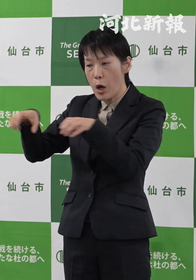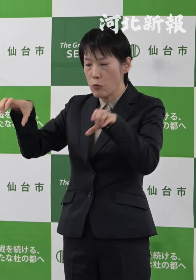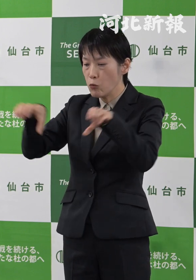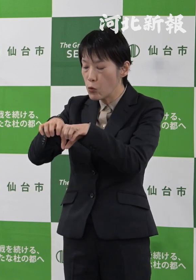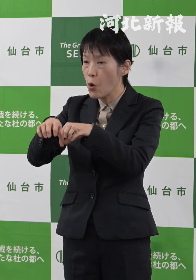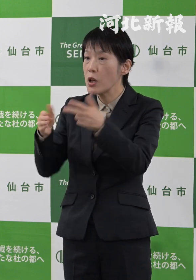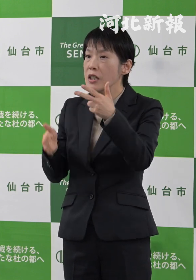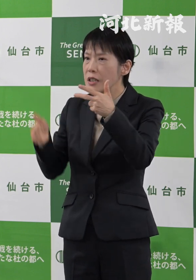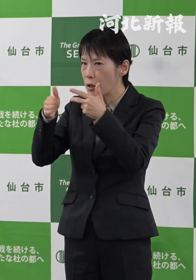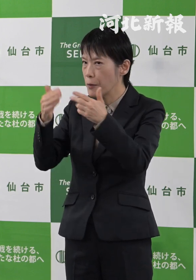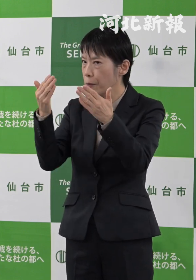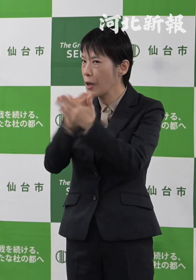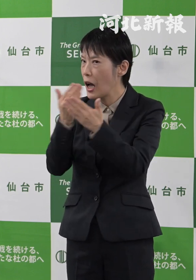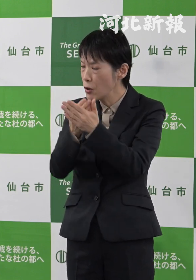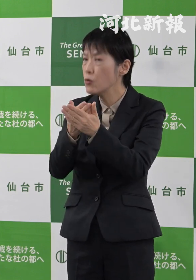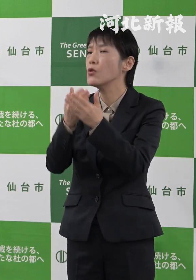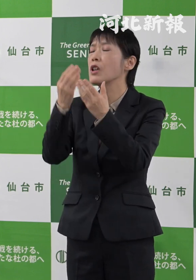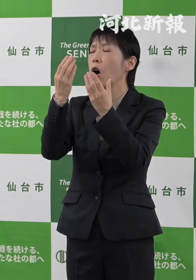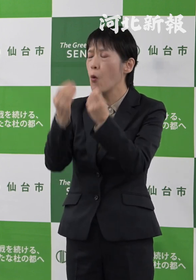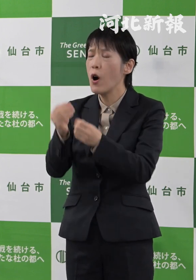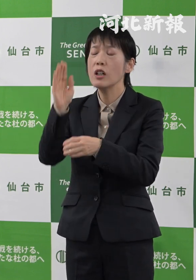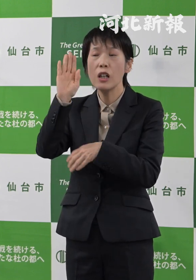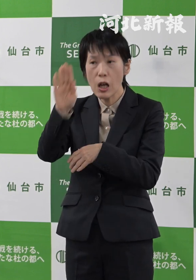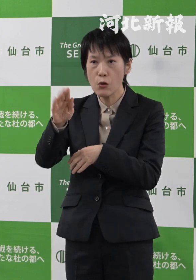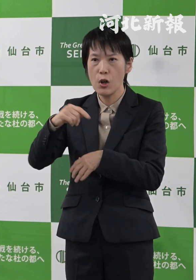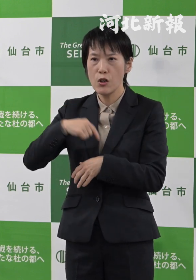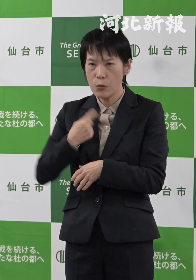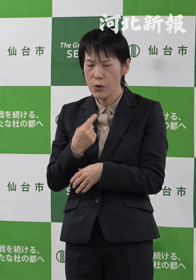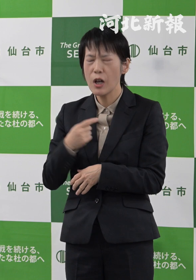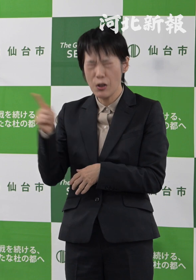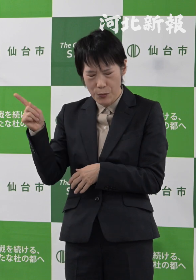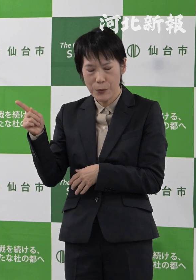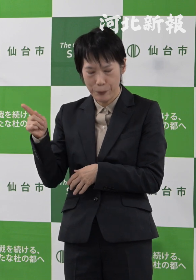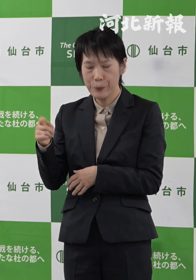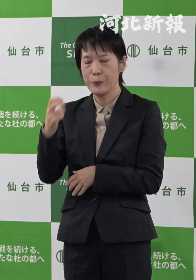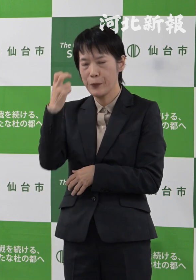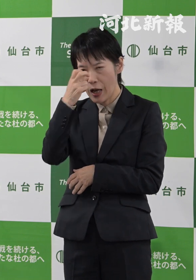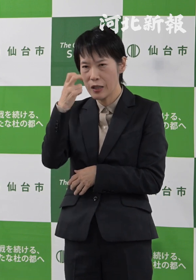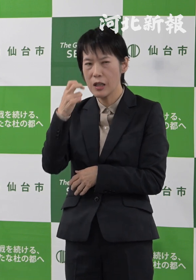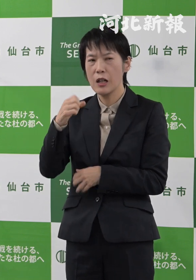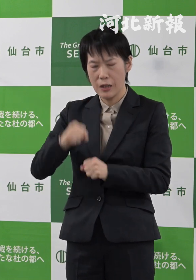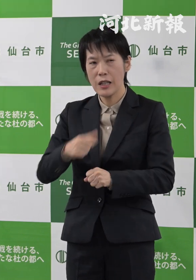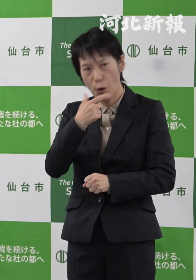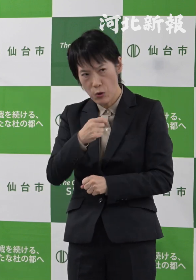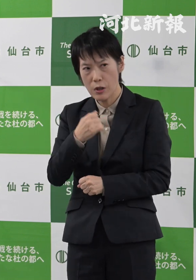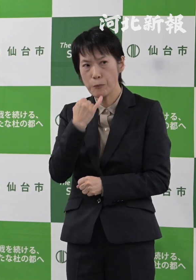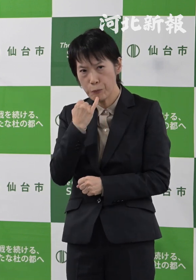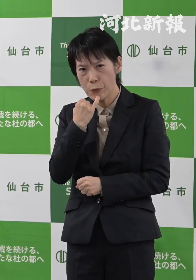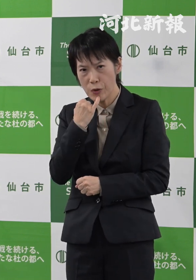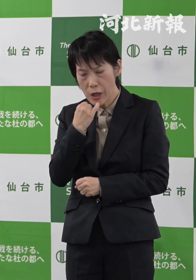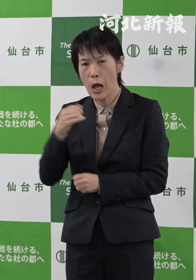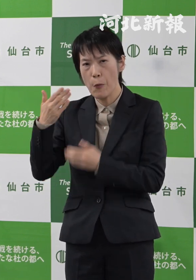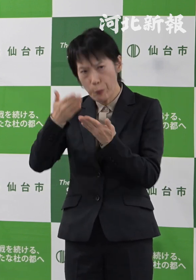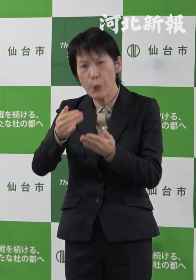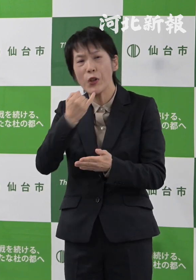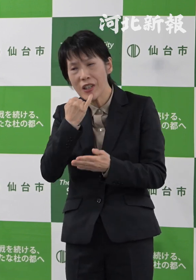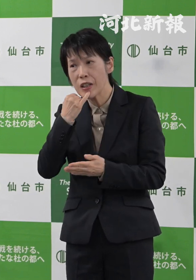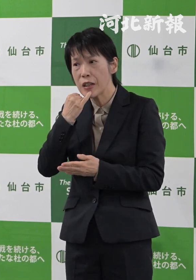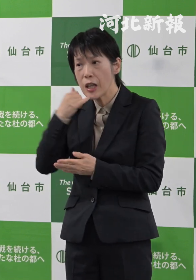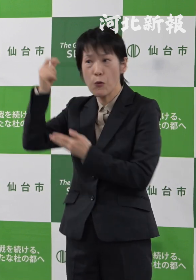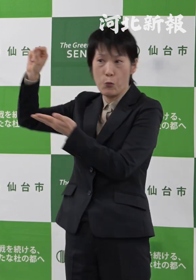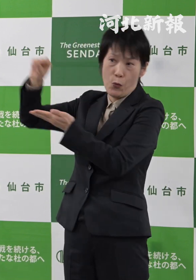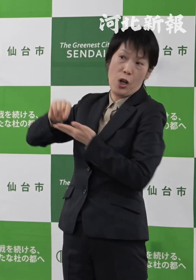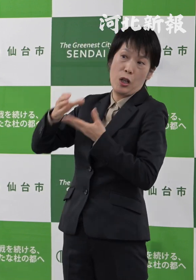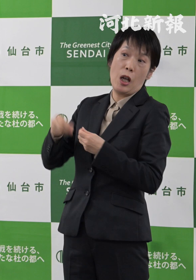用型施設へと改修した後に自ら施設の指定管理を行うことを条件にして本市に寄付